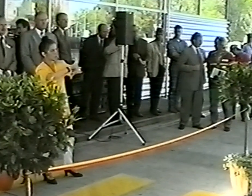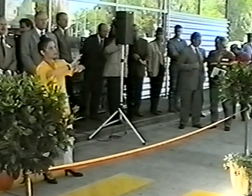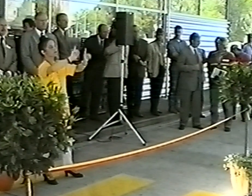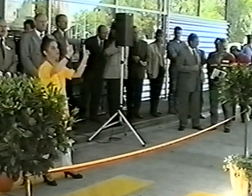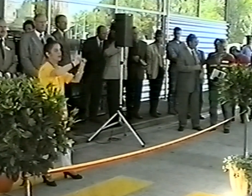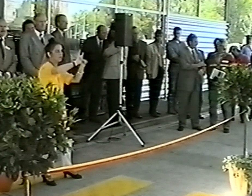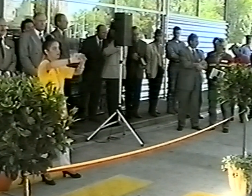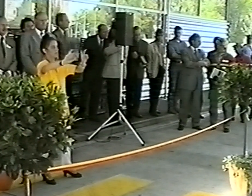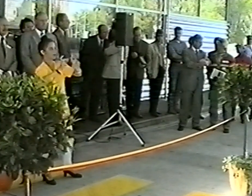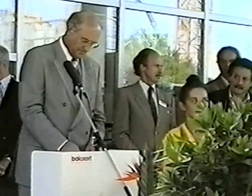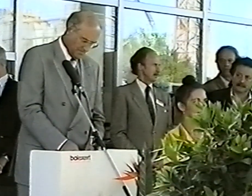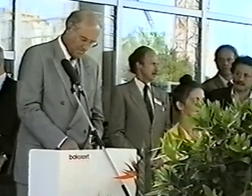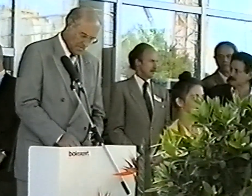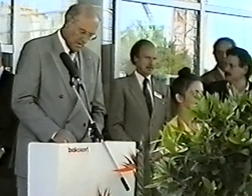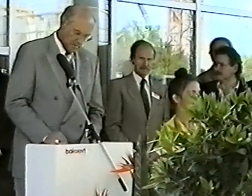couvre cet événement.